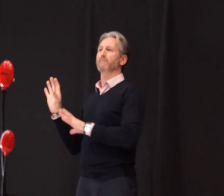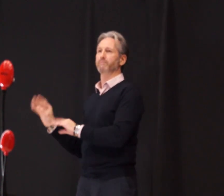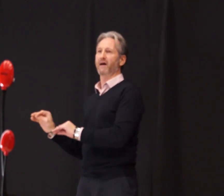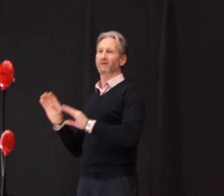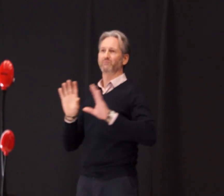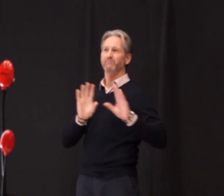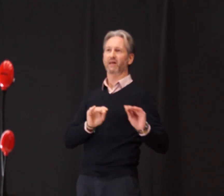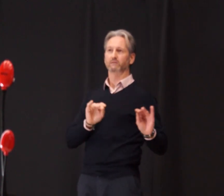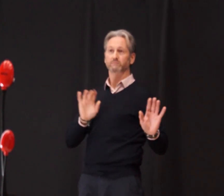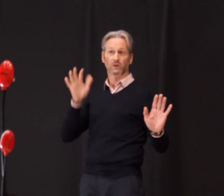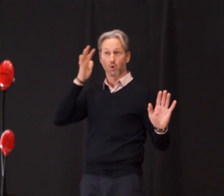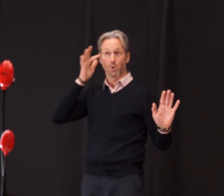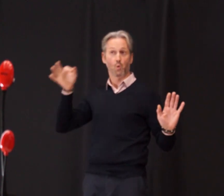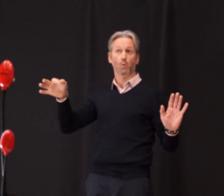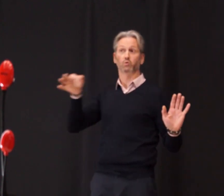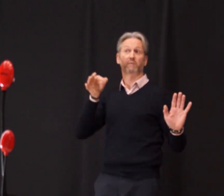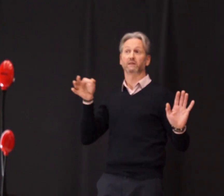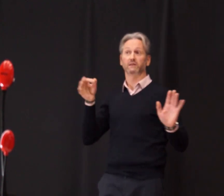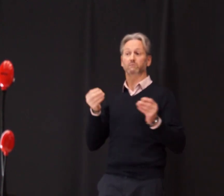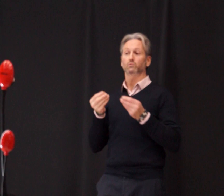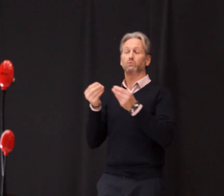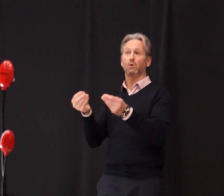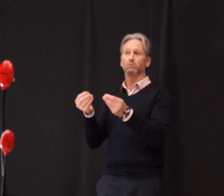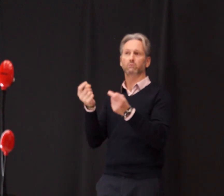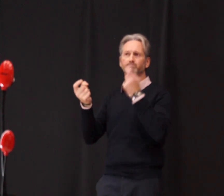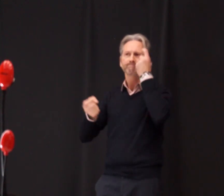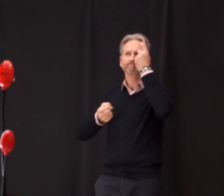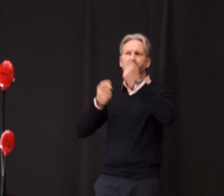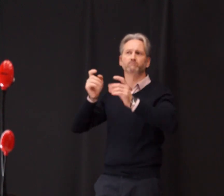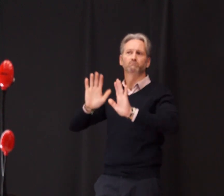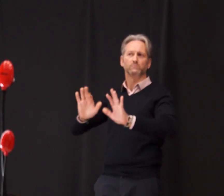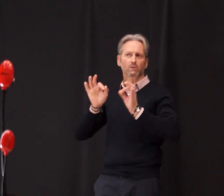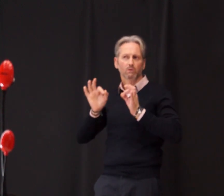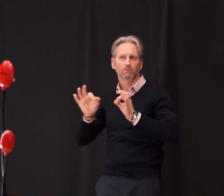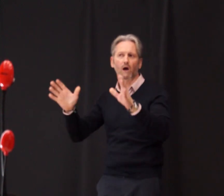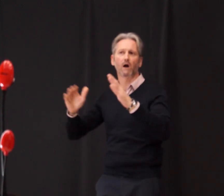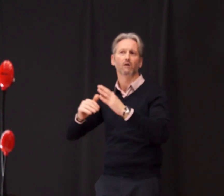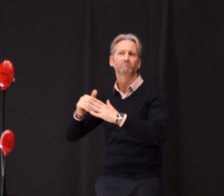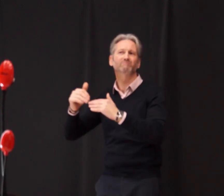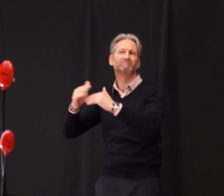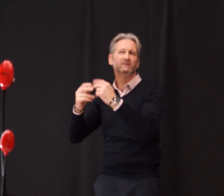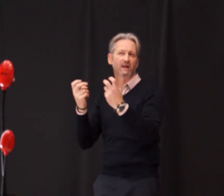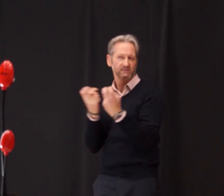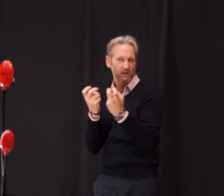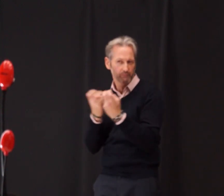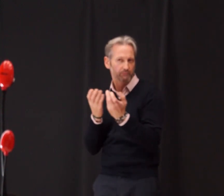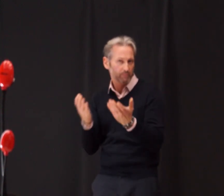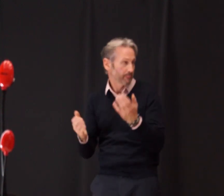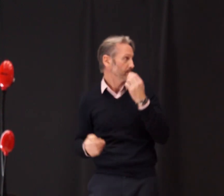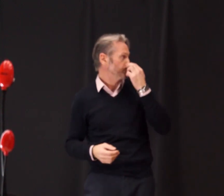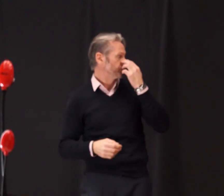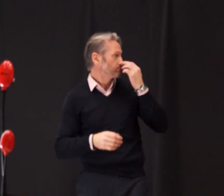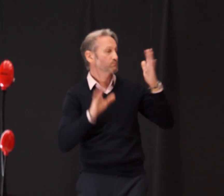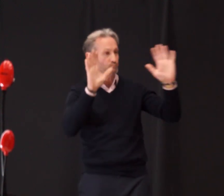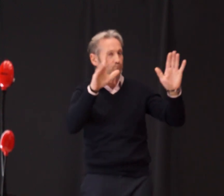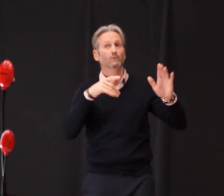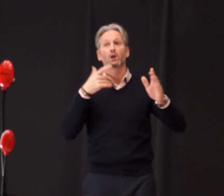langue des signes très pertinente, les éléments qui constituent leur propre langue. Et pas de se référer à la langue française pour en parler.